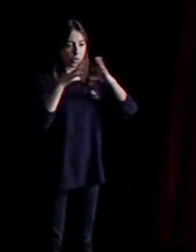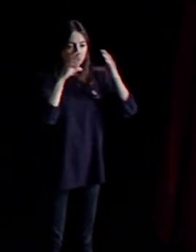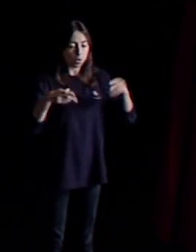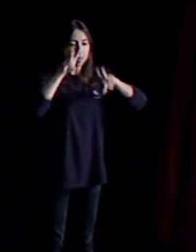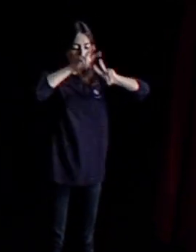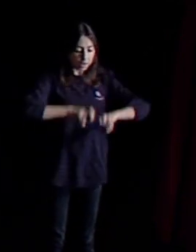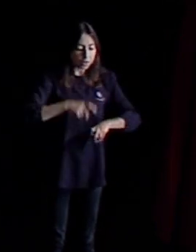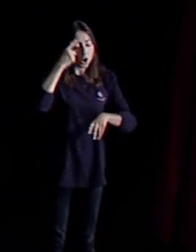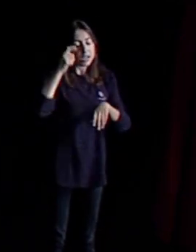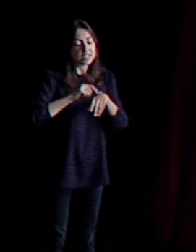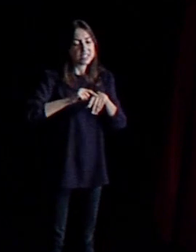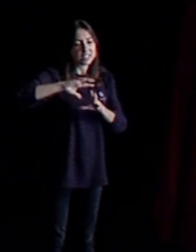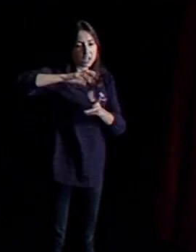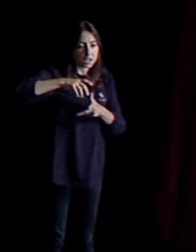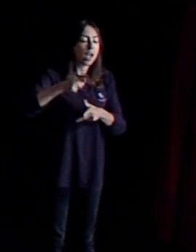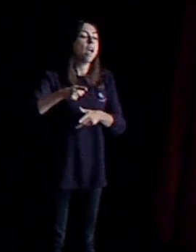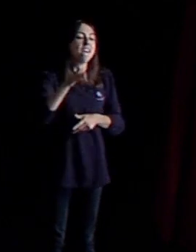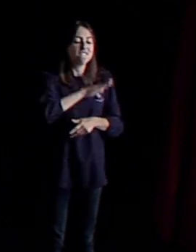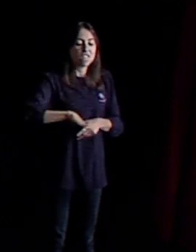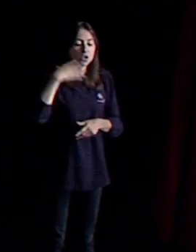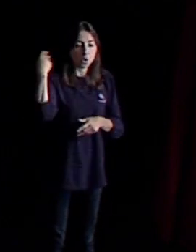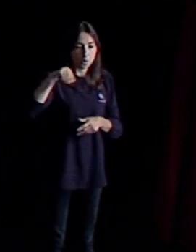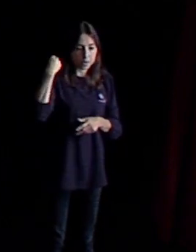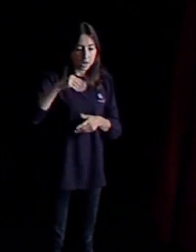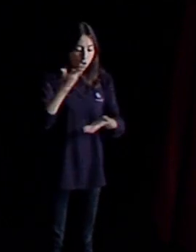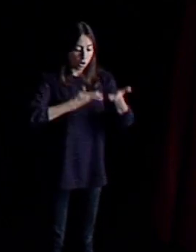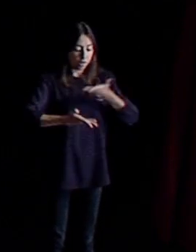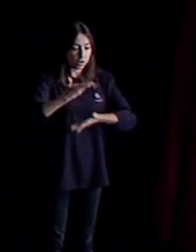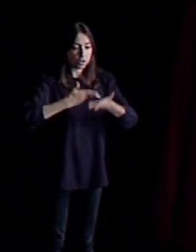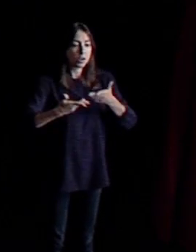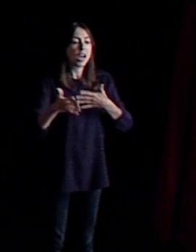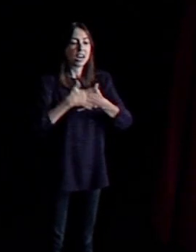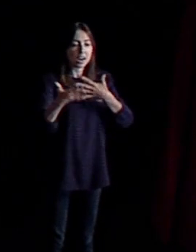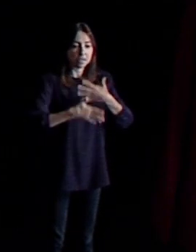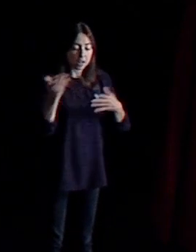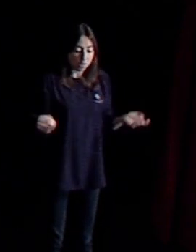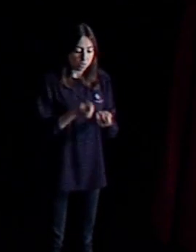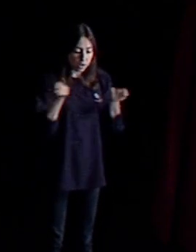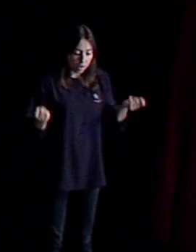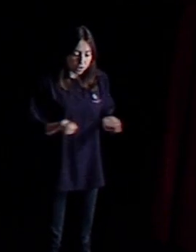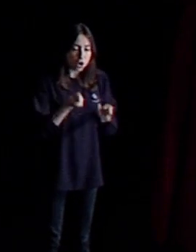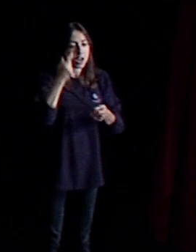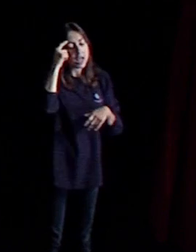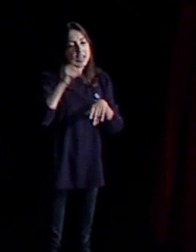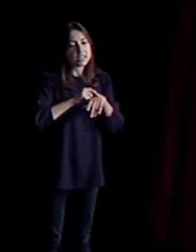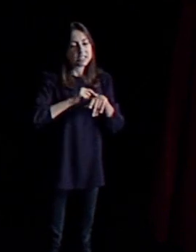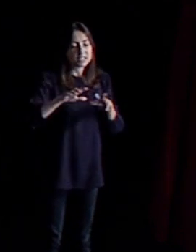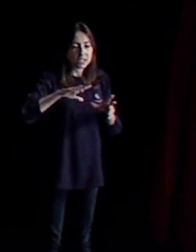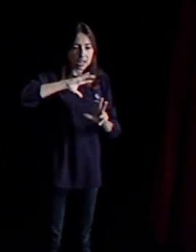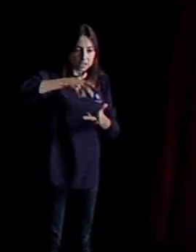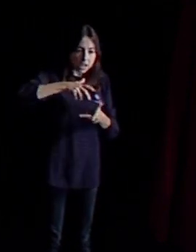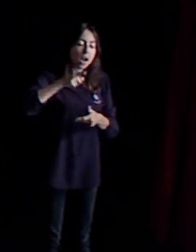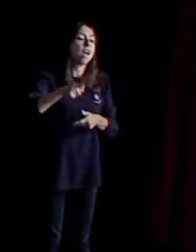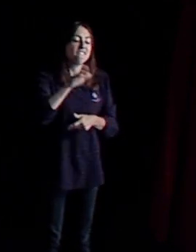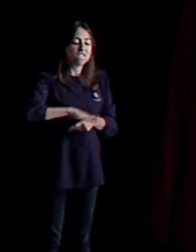Investigación en Psiquiatría Infanto-Juvenil. Colaboradora en revistas y publicaciones de psiquiatría infanto-juvenil,